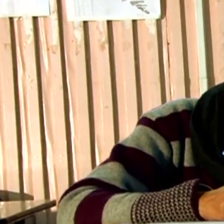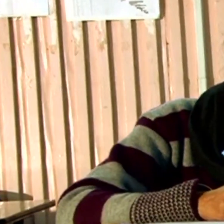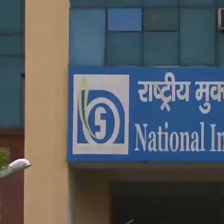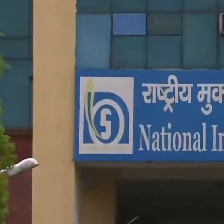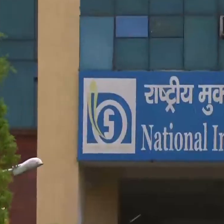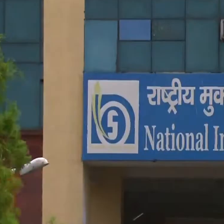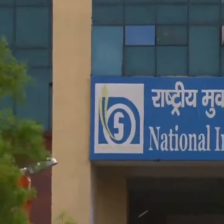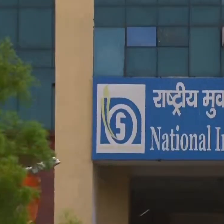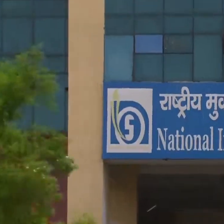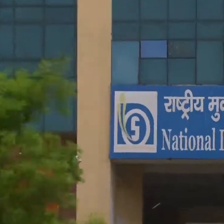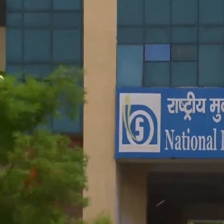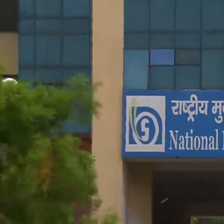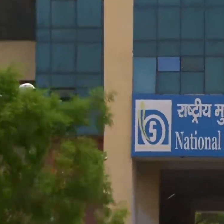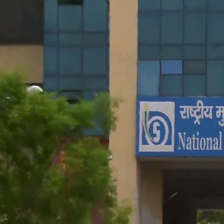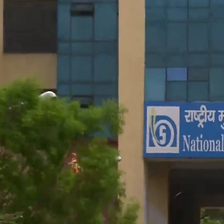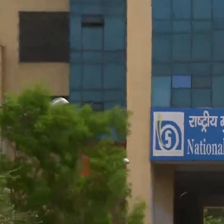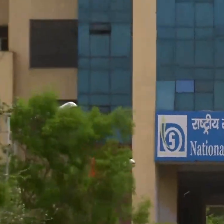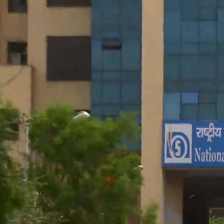विद्यालय जो मुक्त हो।